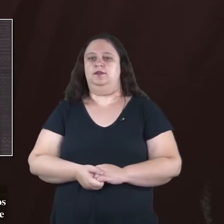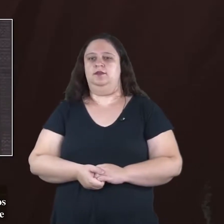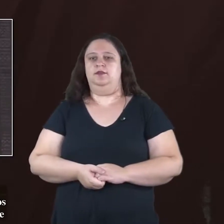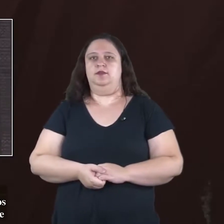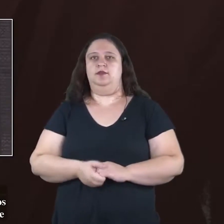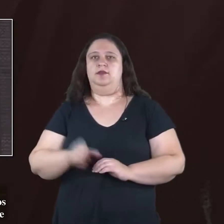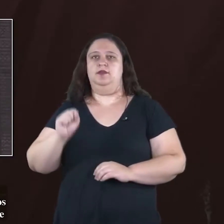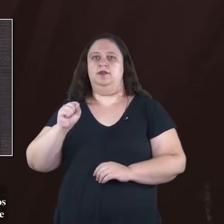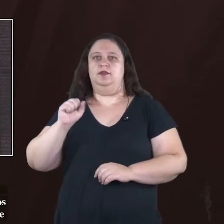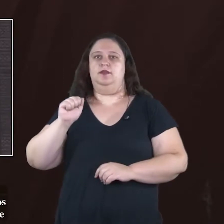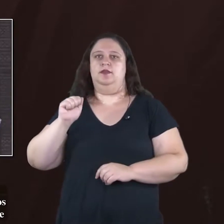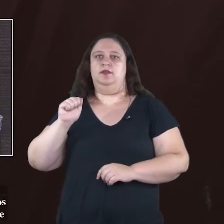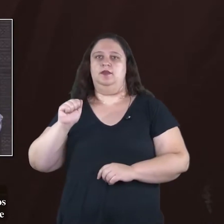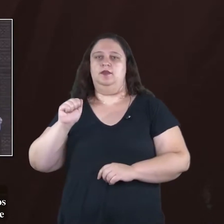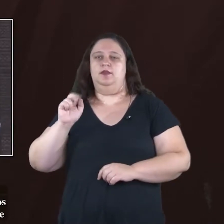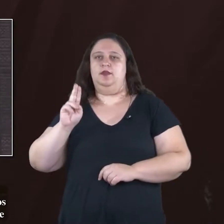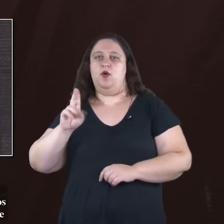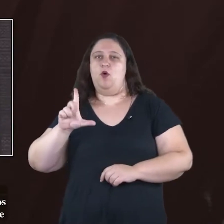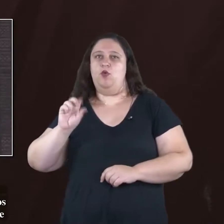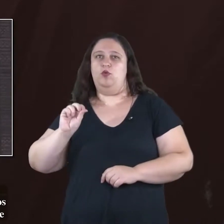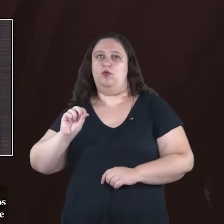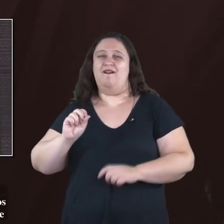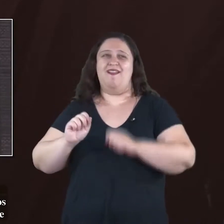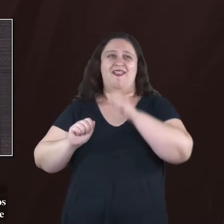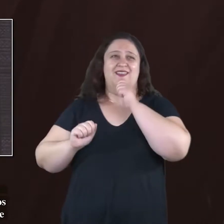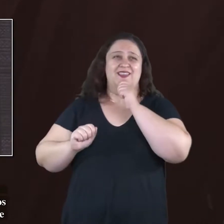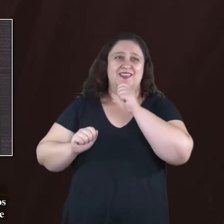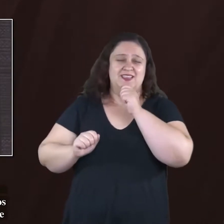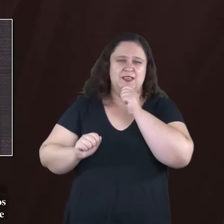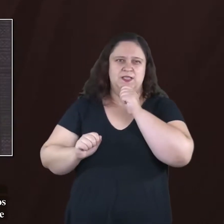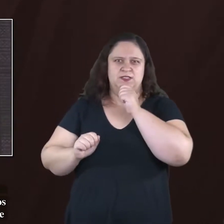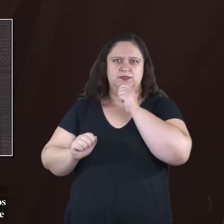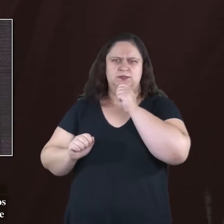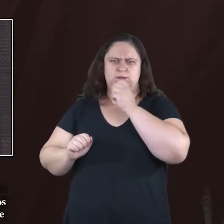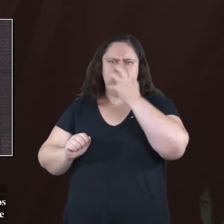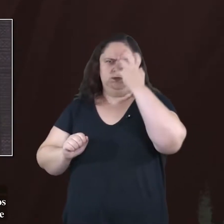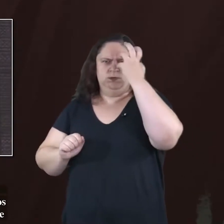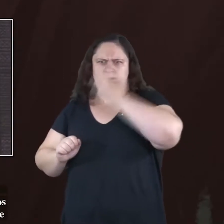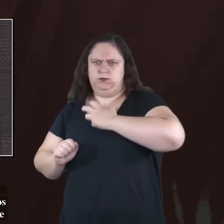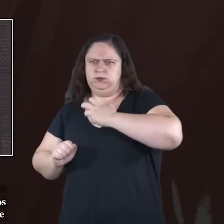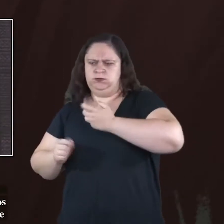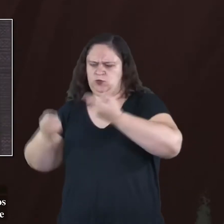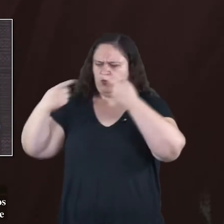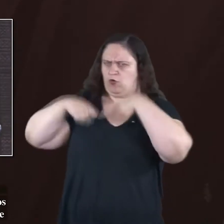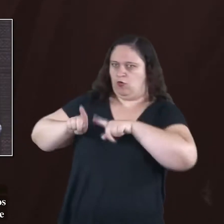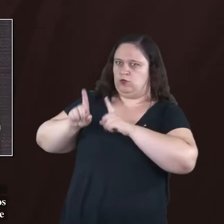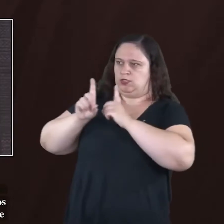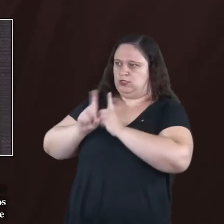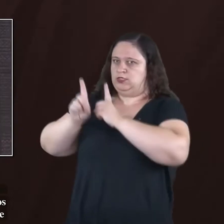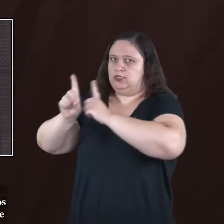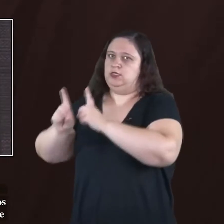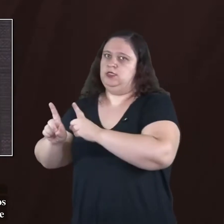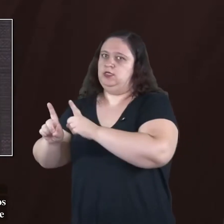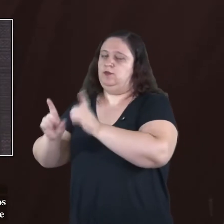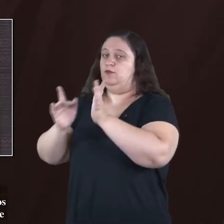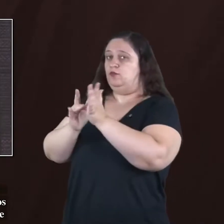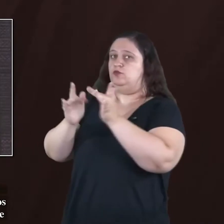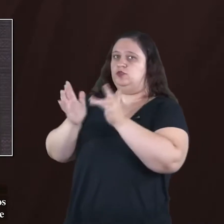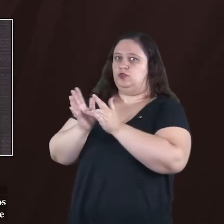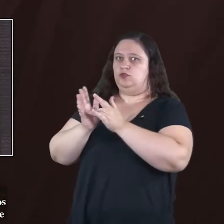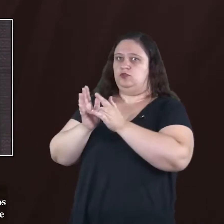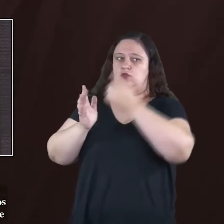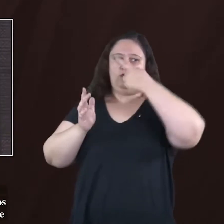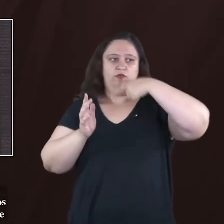respirando ainda ameaças e morte contra os discípulos do Senhor, dirigiu-se ao